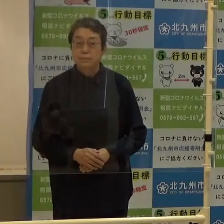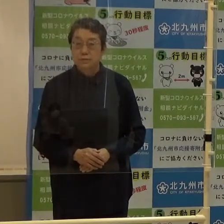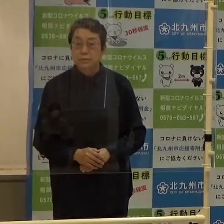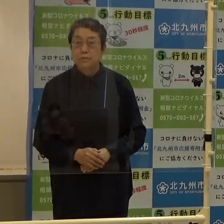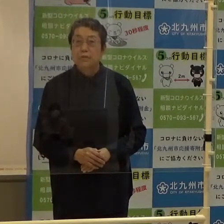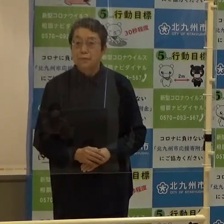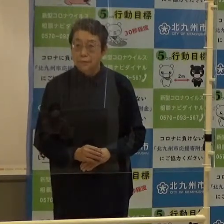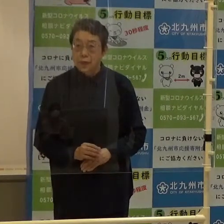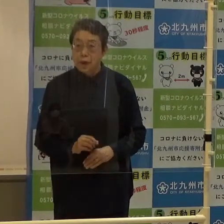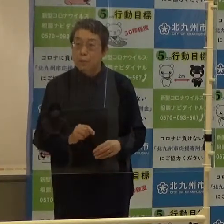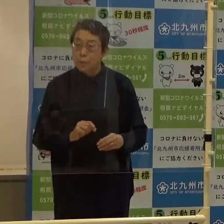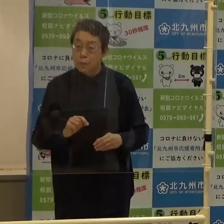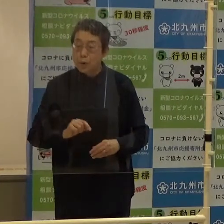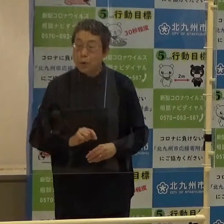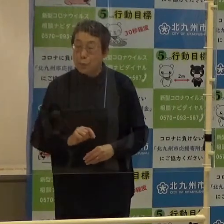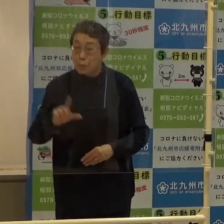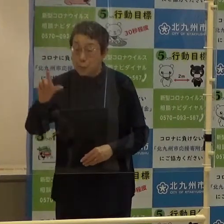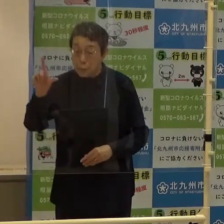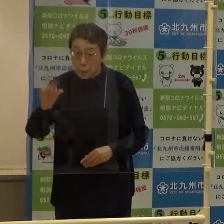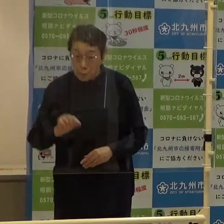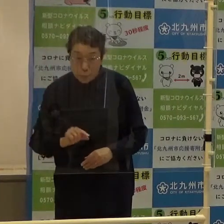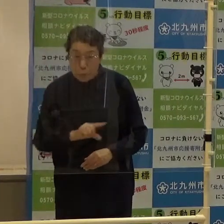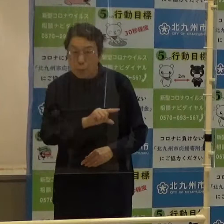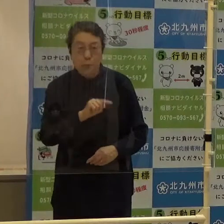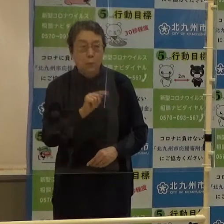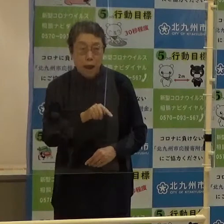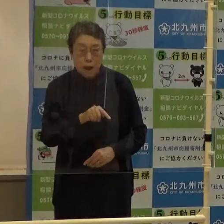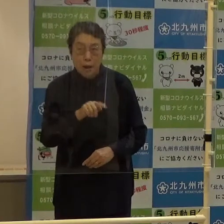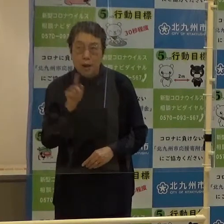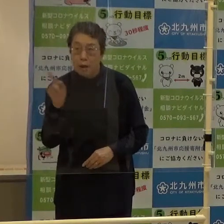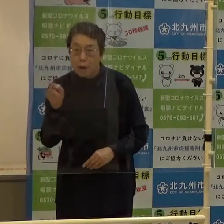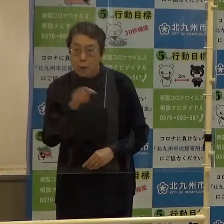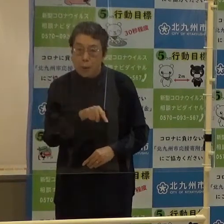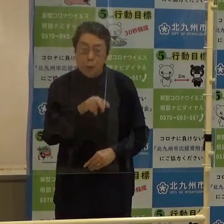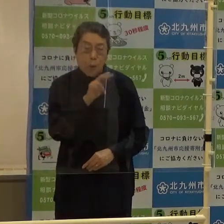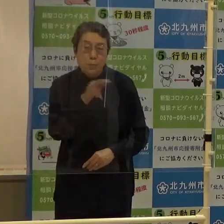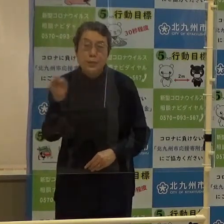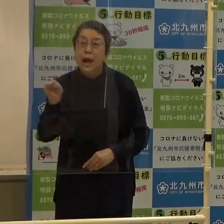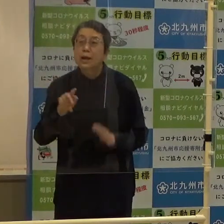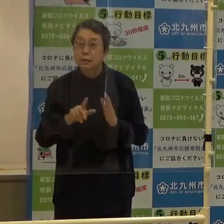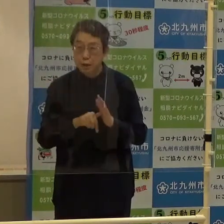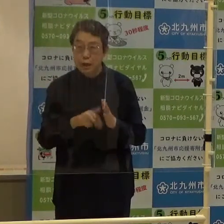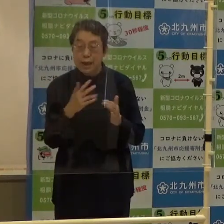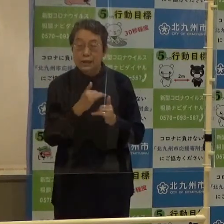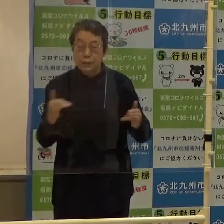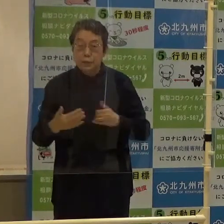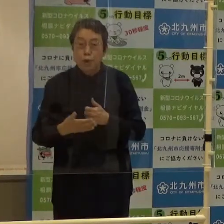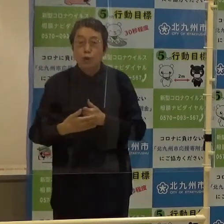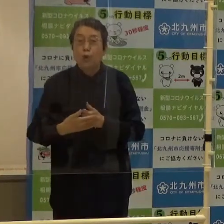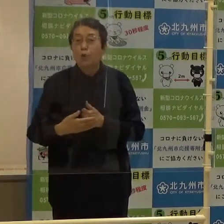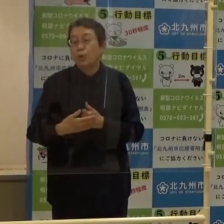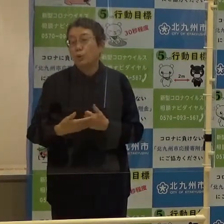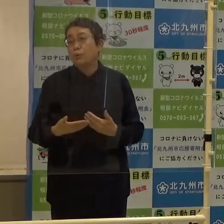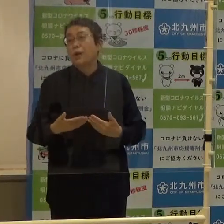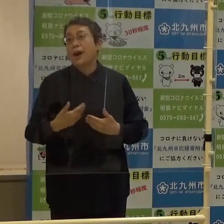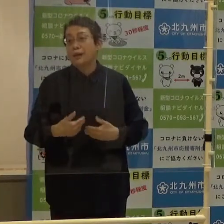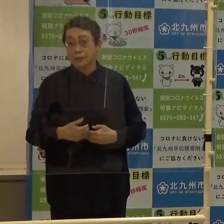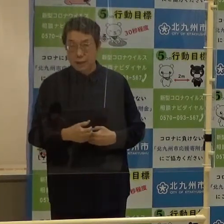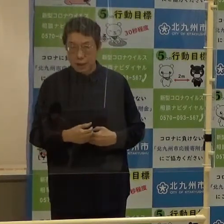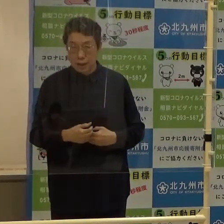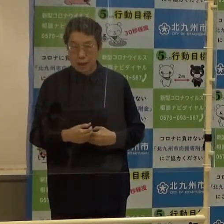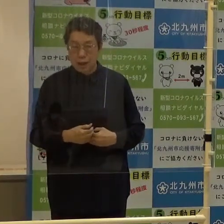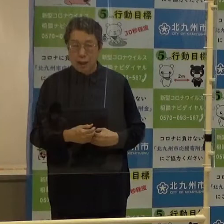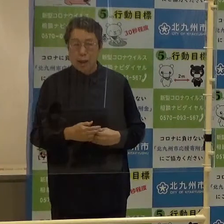振り返った時にですね、確かに市民の協力によって抑え込むことができたと、そこまでは言えるんでは